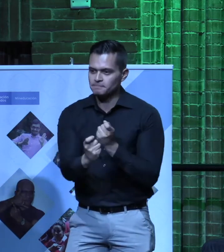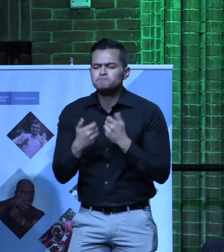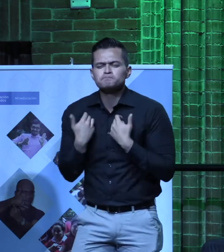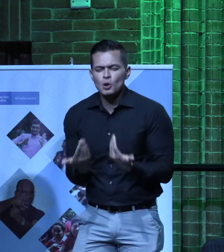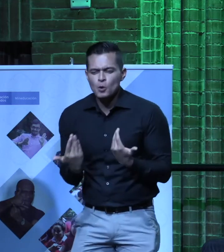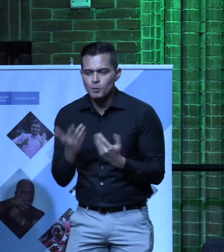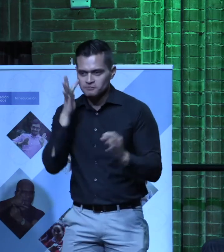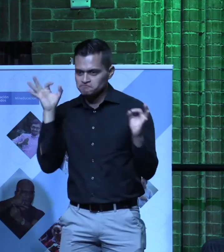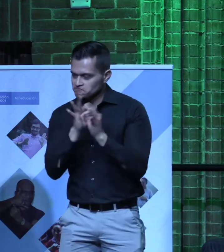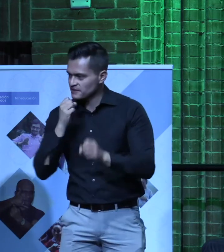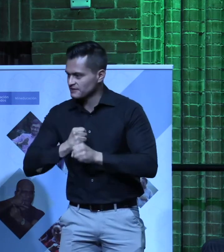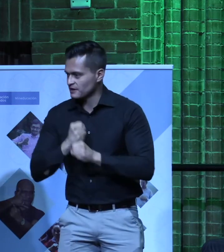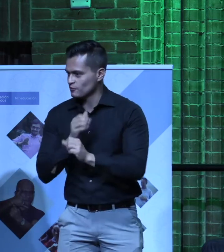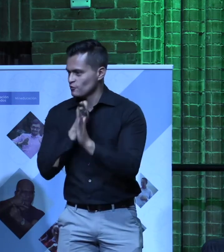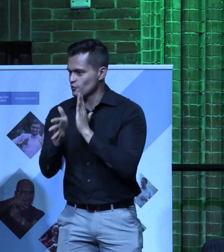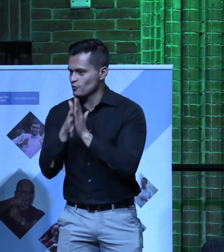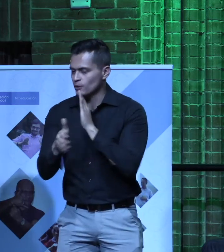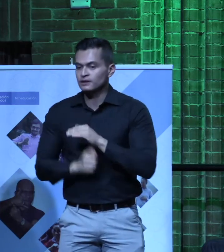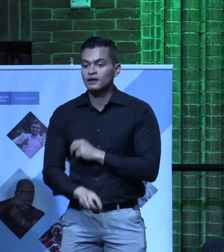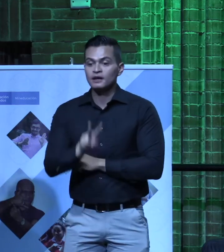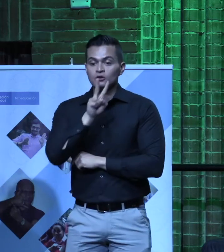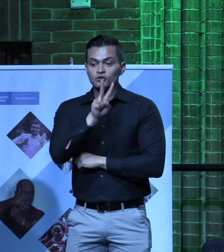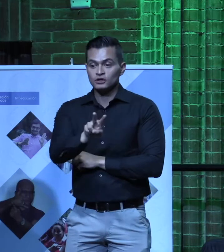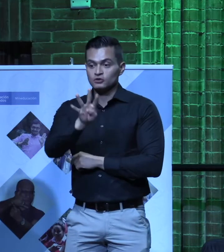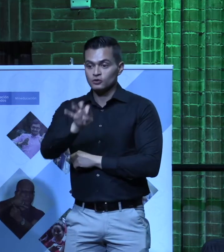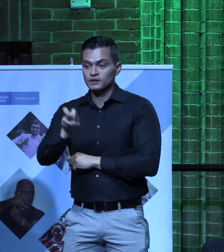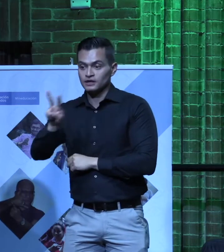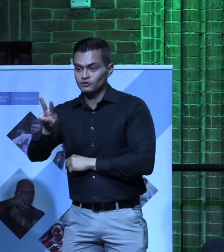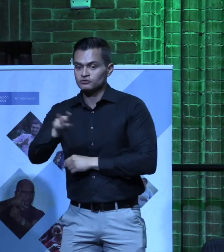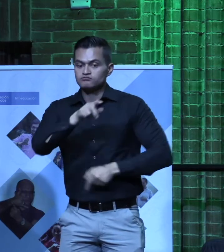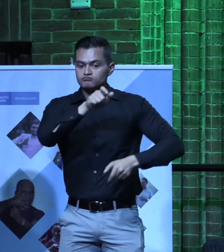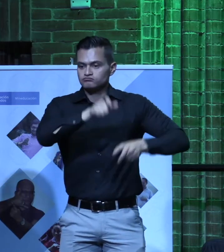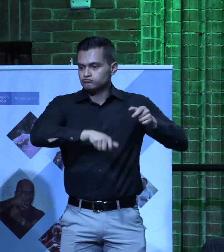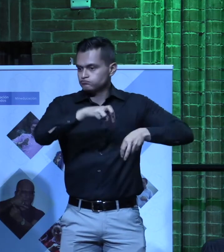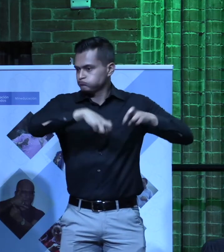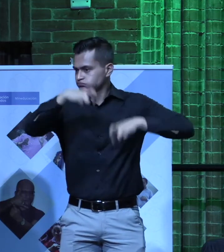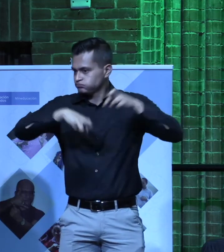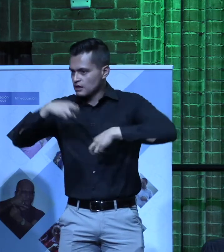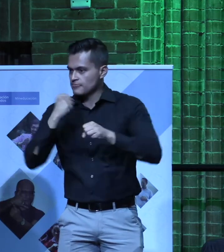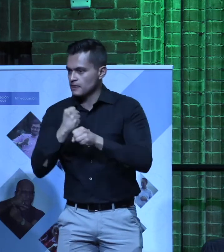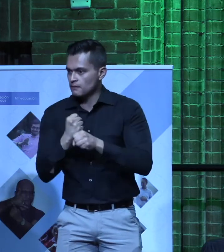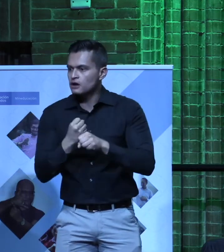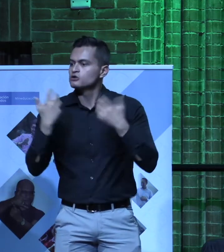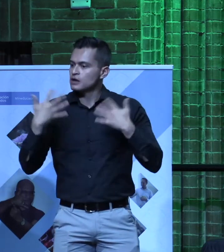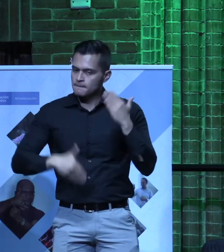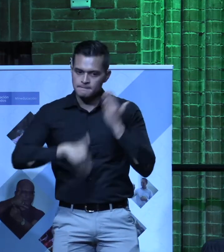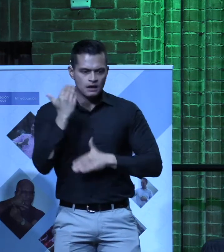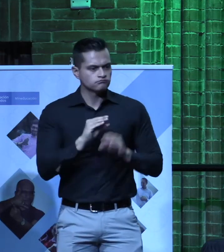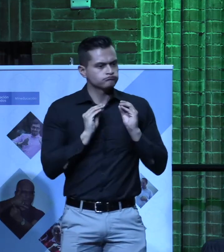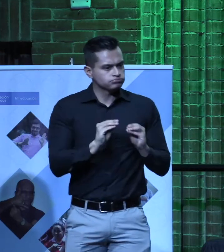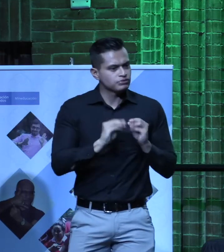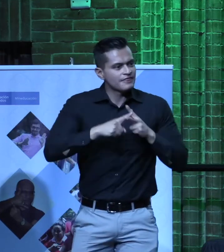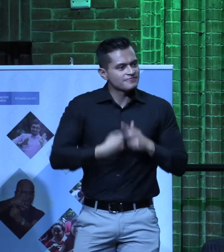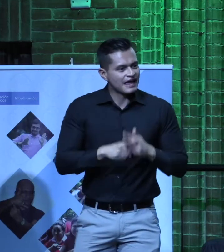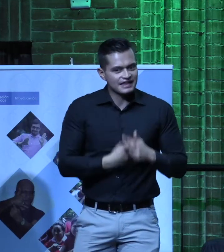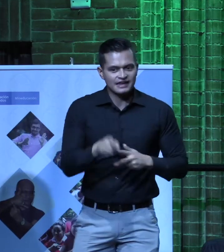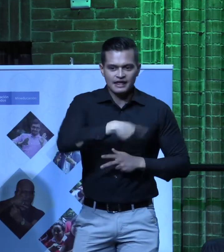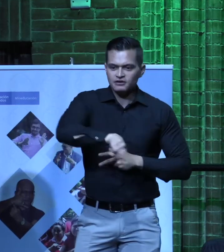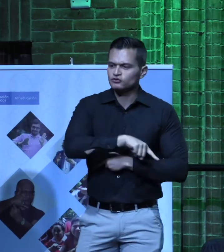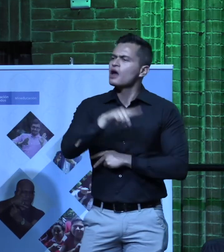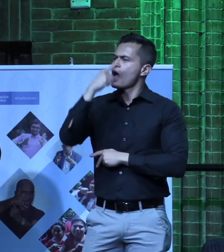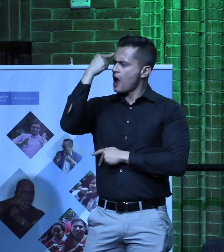trabajo. Con 292 actores o funcionarios de estas entidades, hicimos talleres introductorios para cambiar